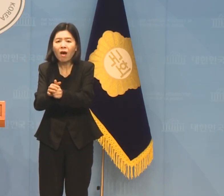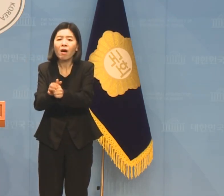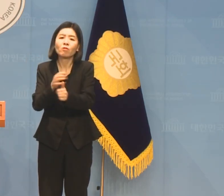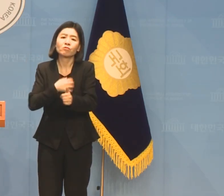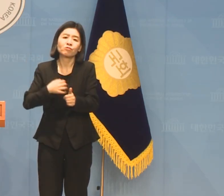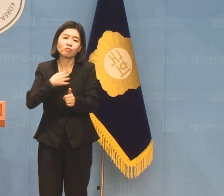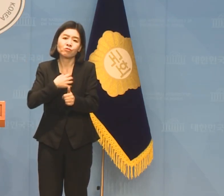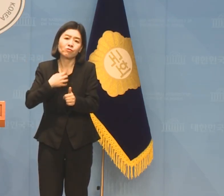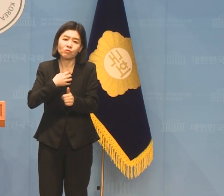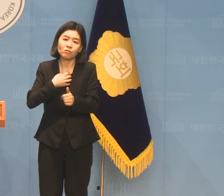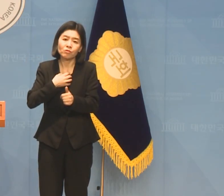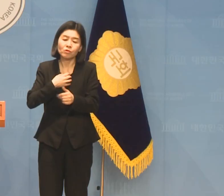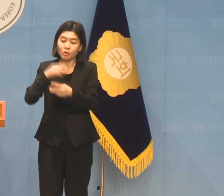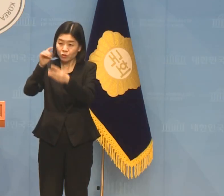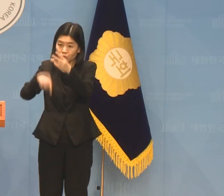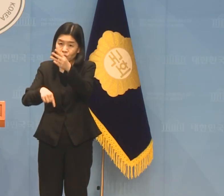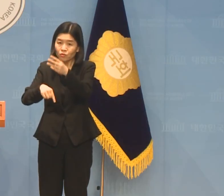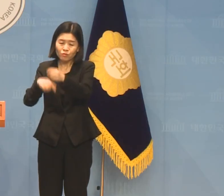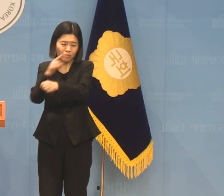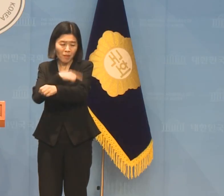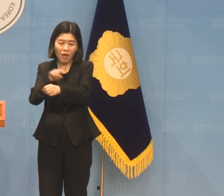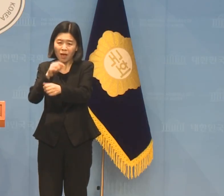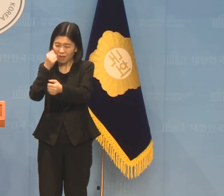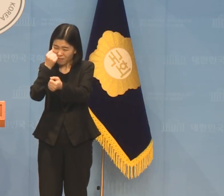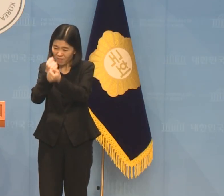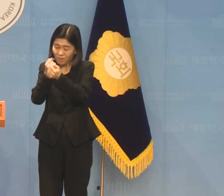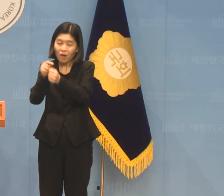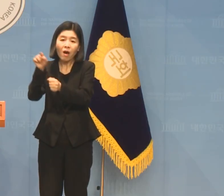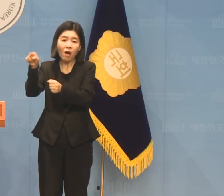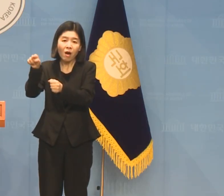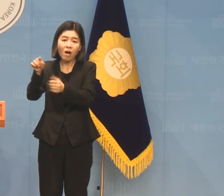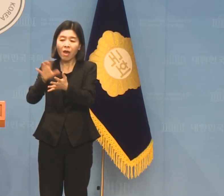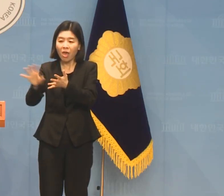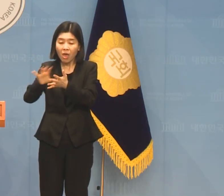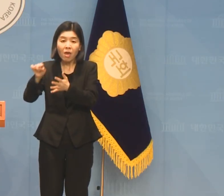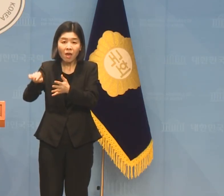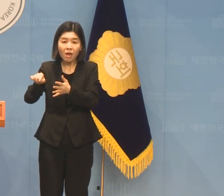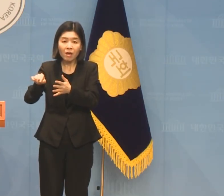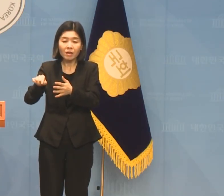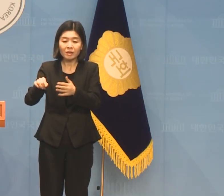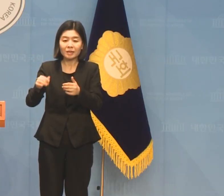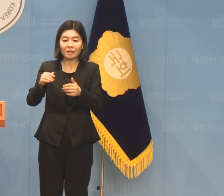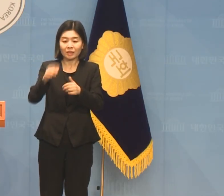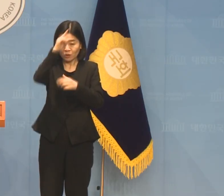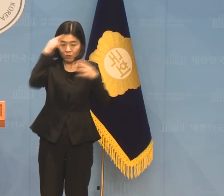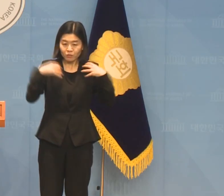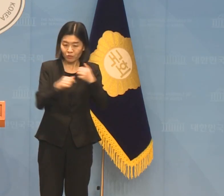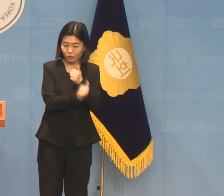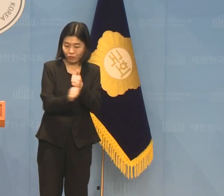무능하고 무도했던 윤석열의 내각 출신들이 현재 전 세계